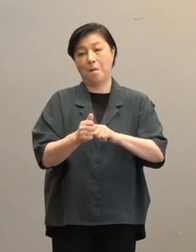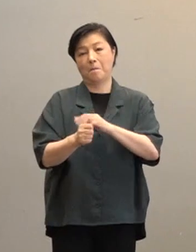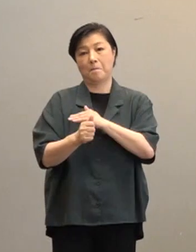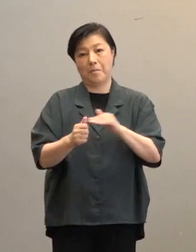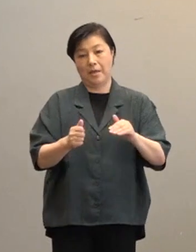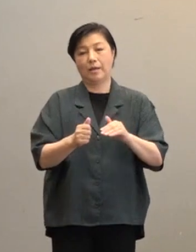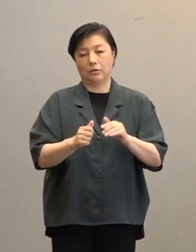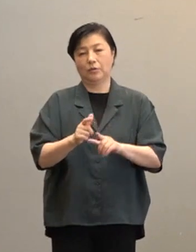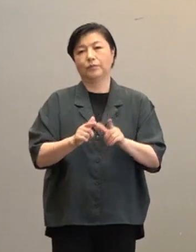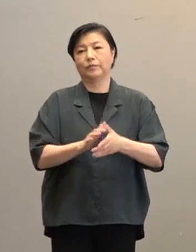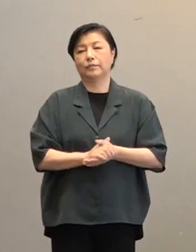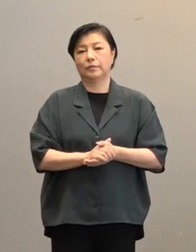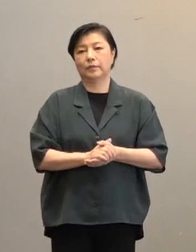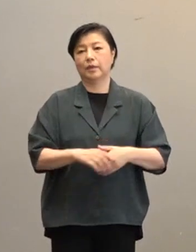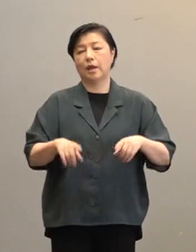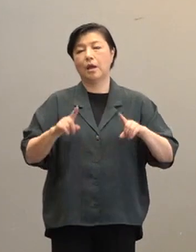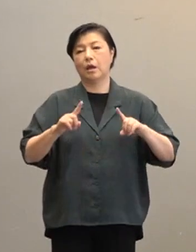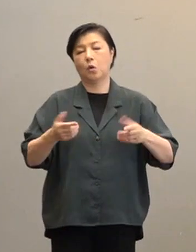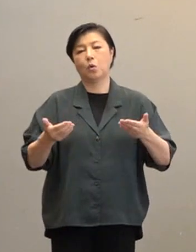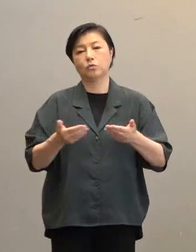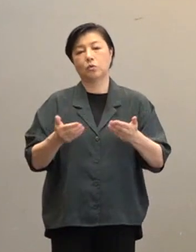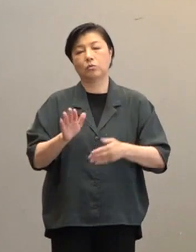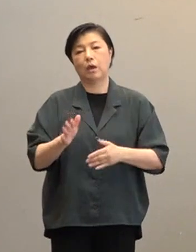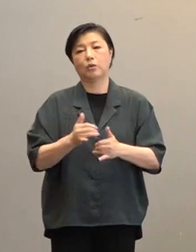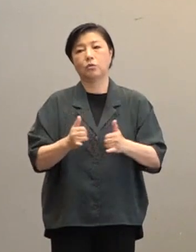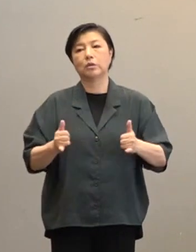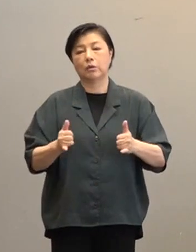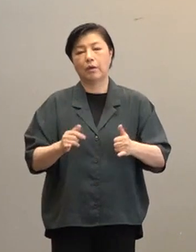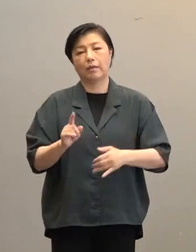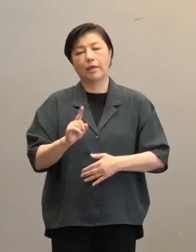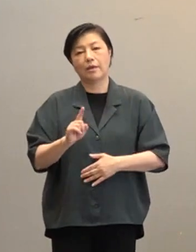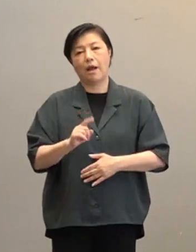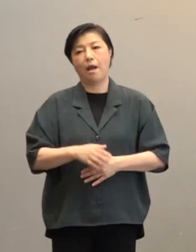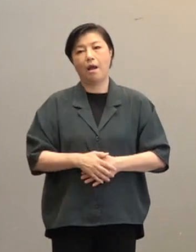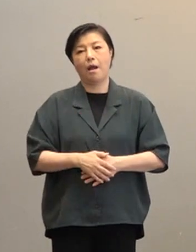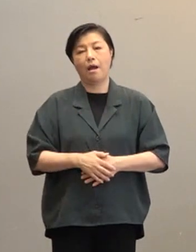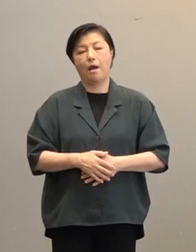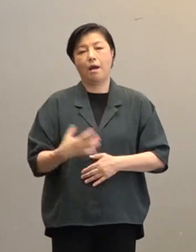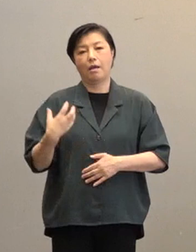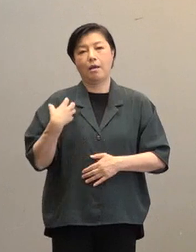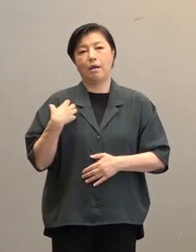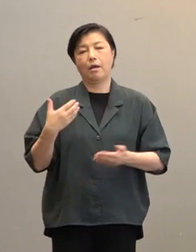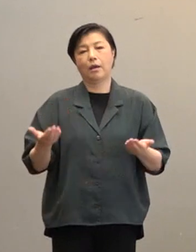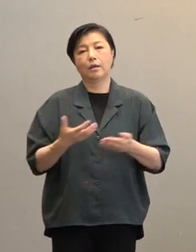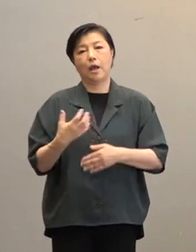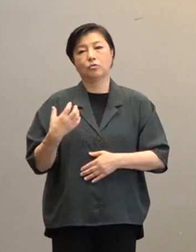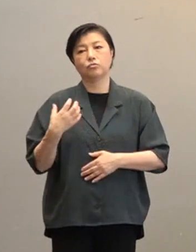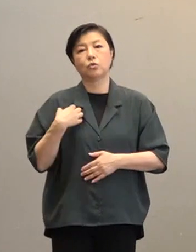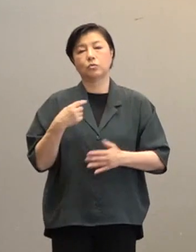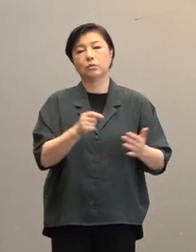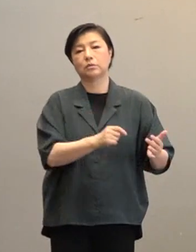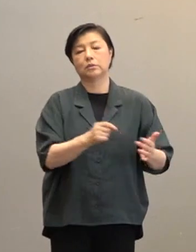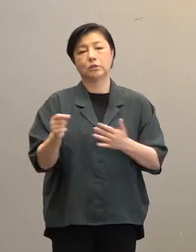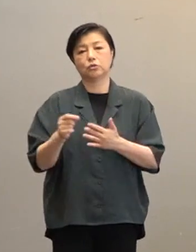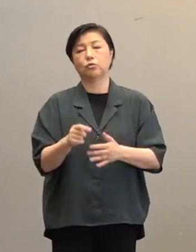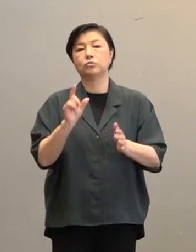公的なですね、公職にある方が 何がしか、役職に任用される場